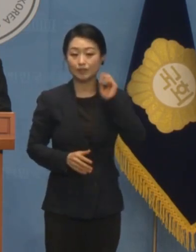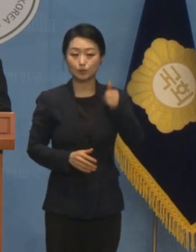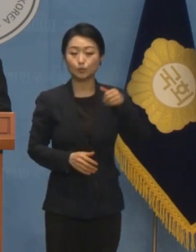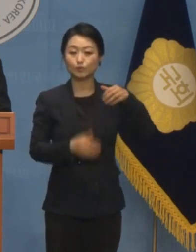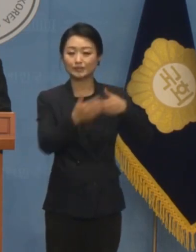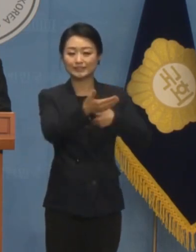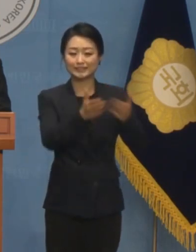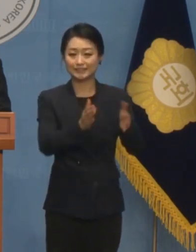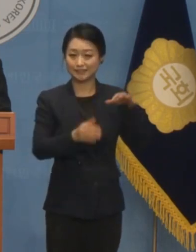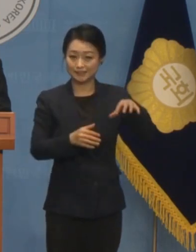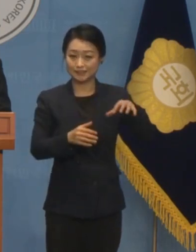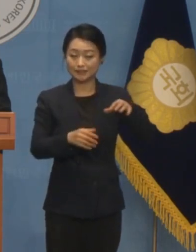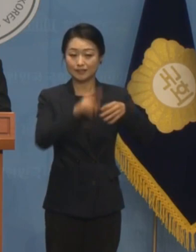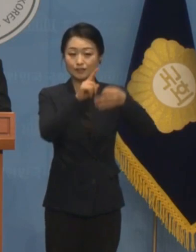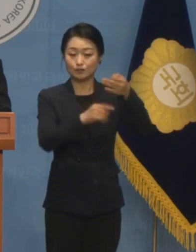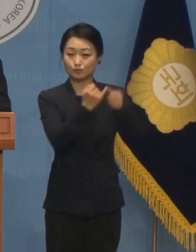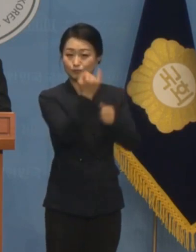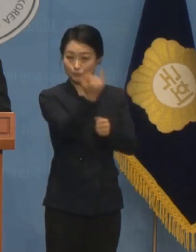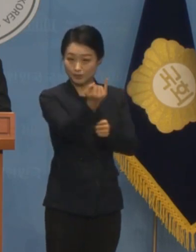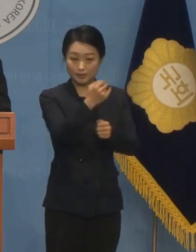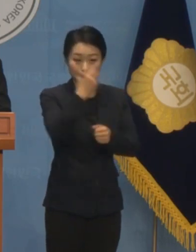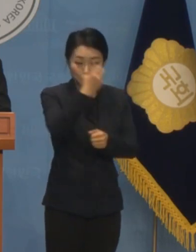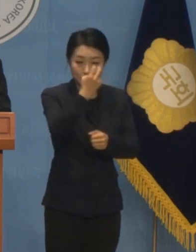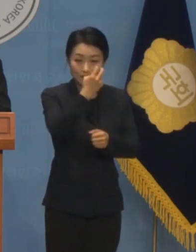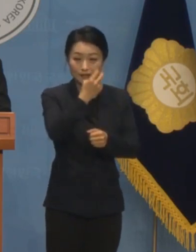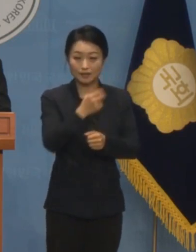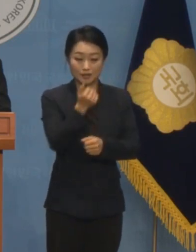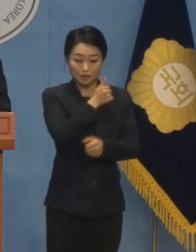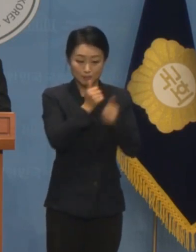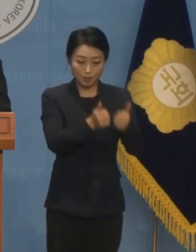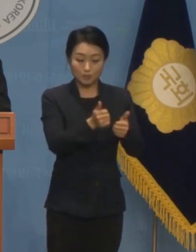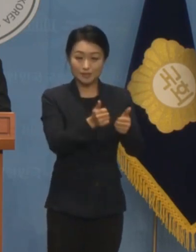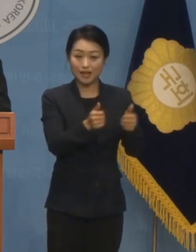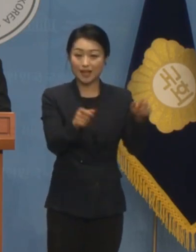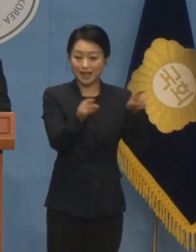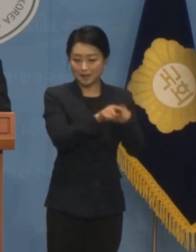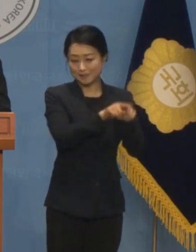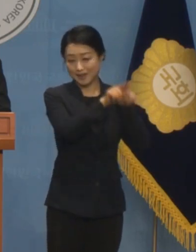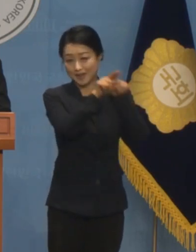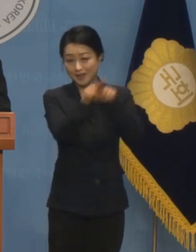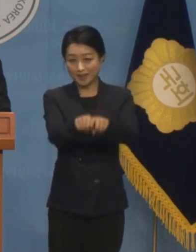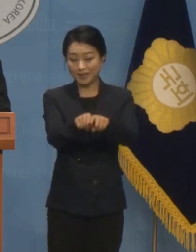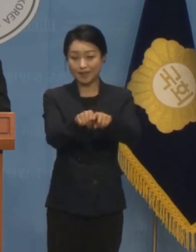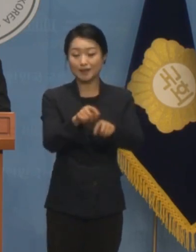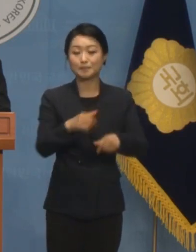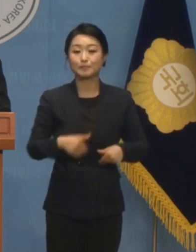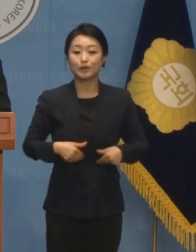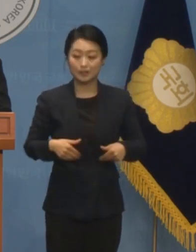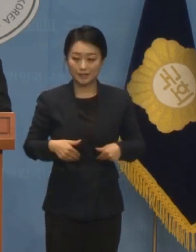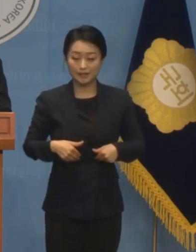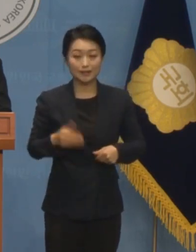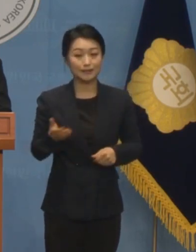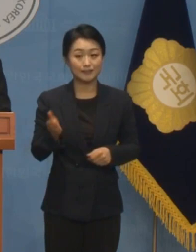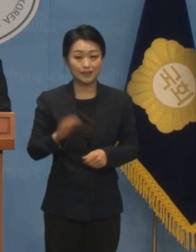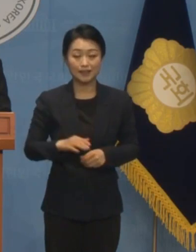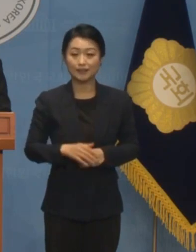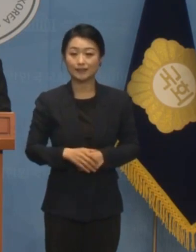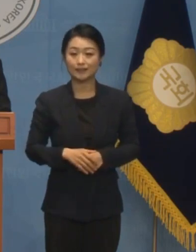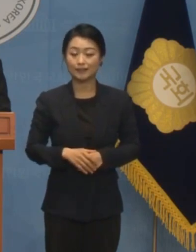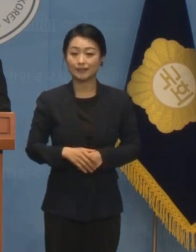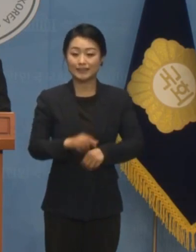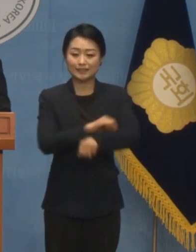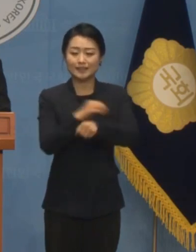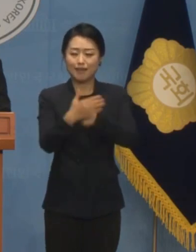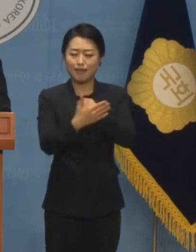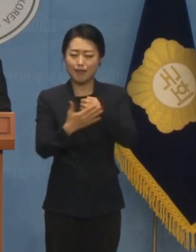대통령실은 김건희 여사 황제 조사에 법률 대리인이 입장을 낼 것이라며 선을 그으면서도 황제 조사